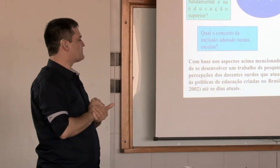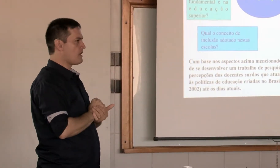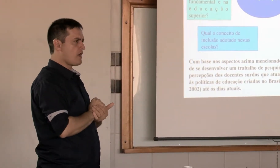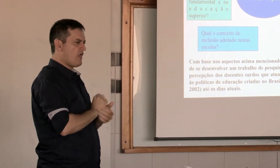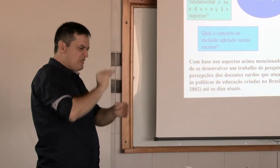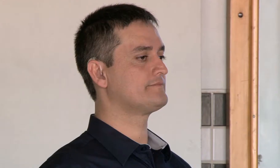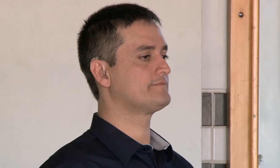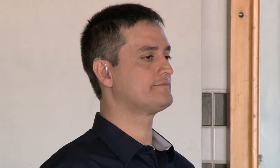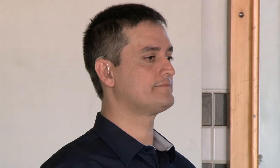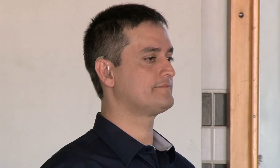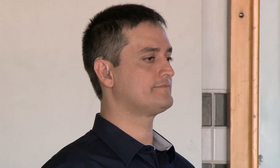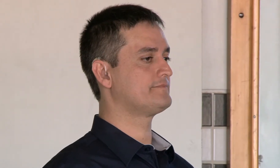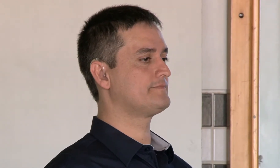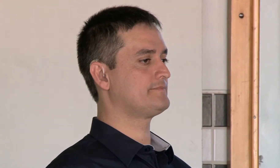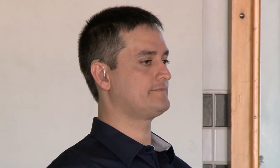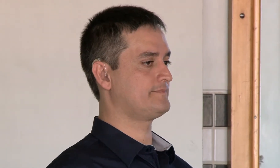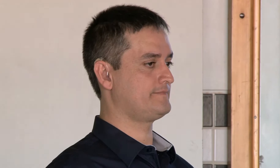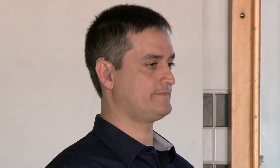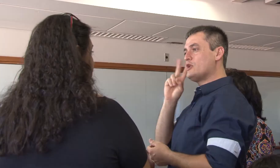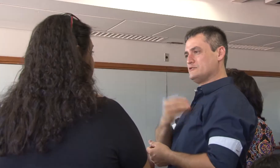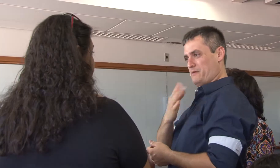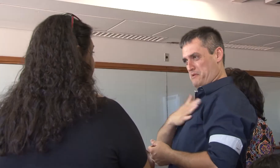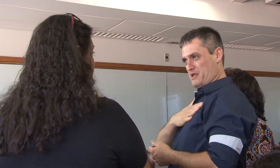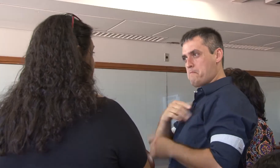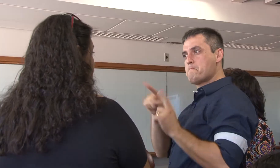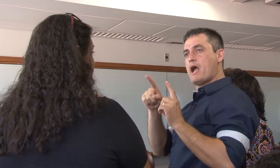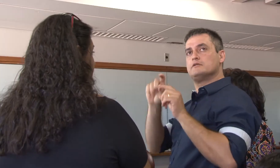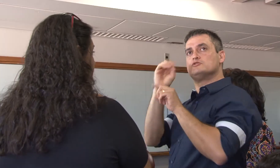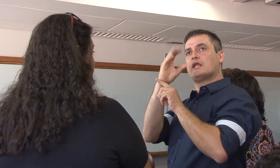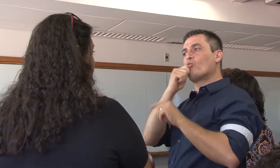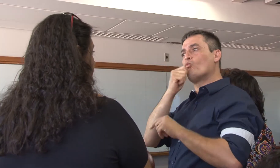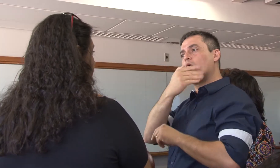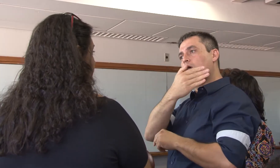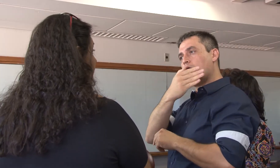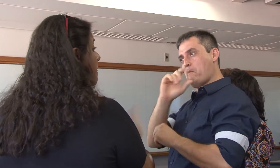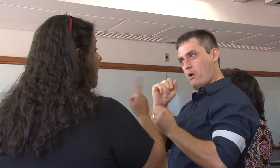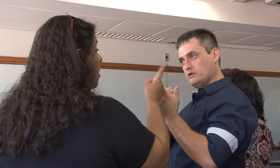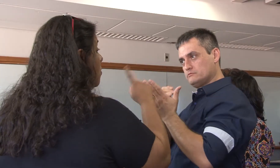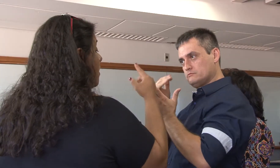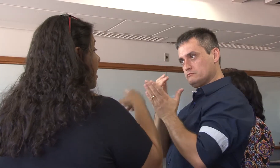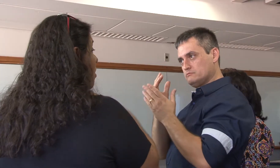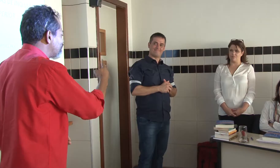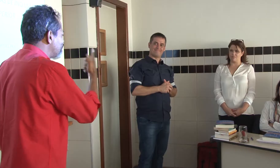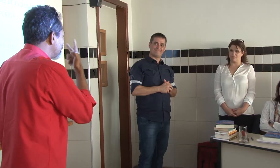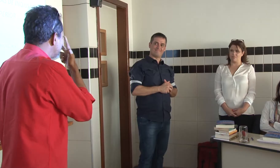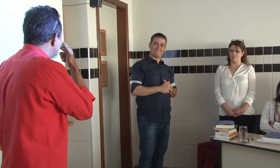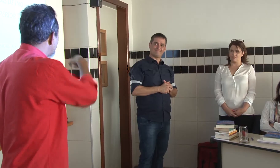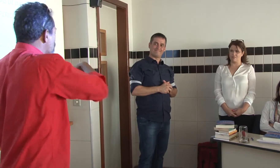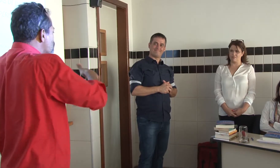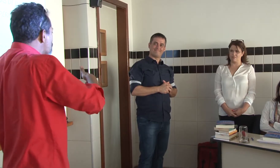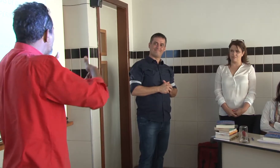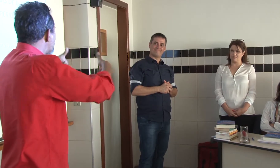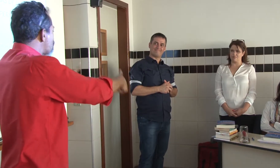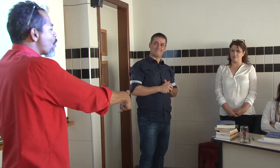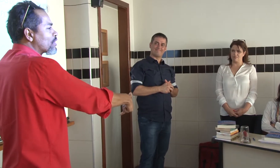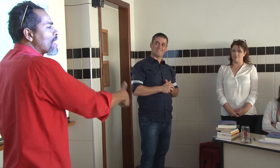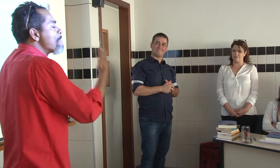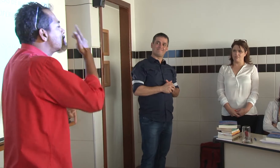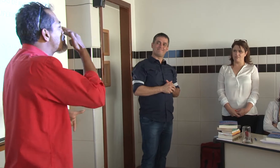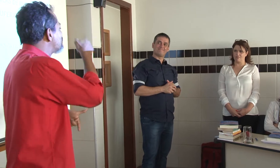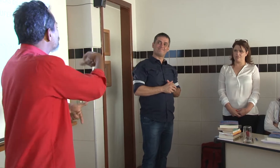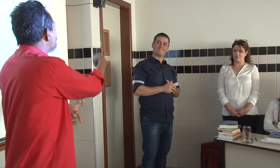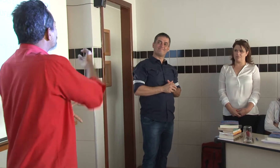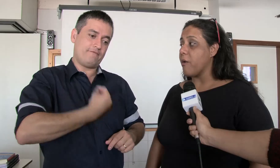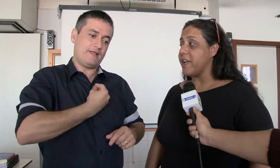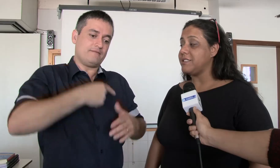no DF o que para ele foi um reflexo da sua própria existência e uma percepção das políticas públicas de inclusão no